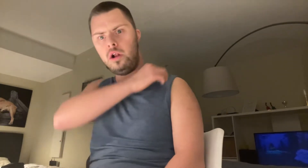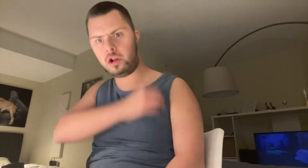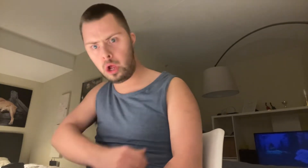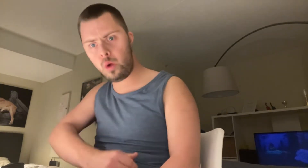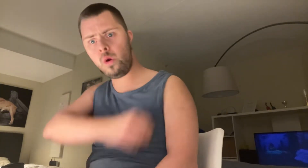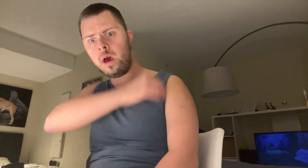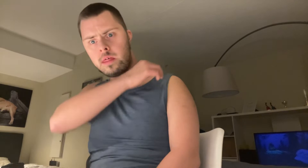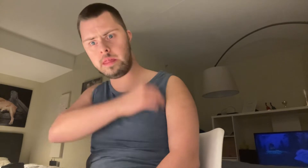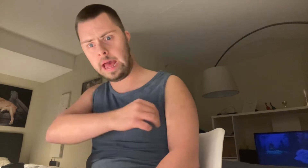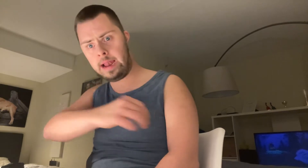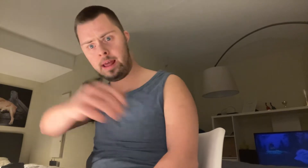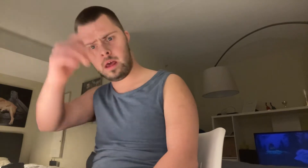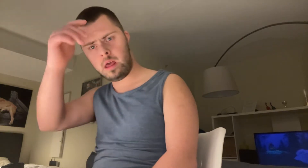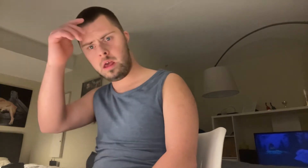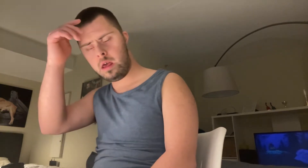237 snäll.